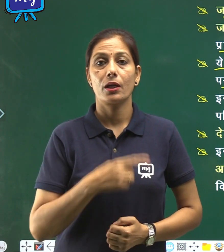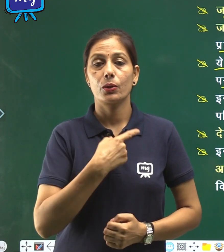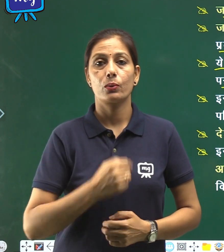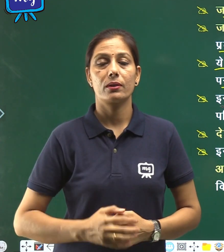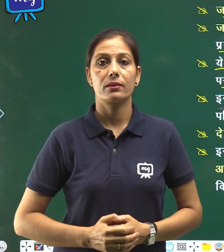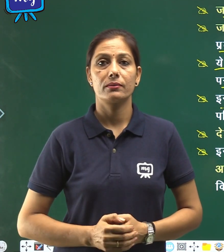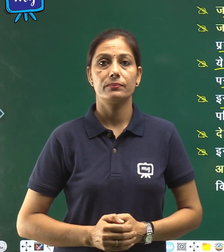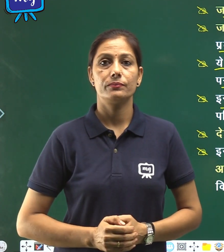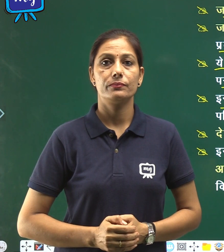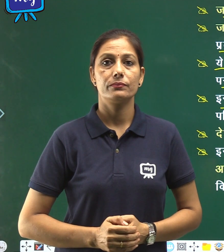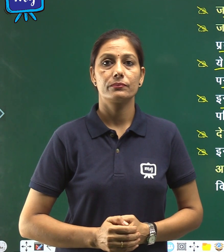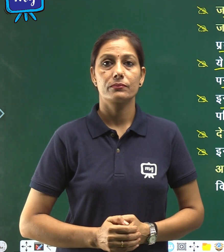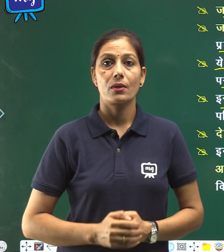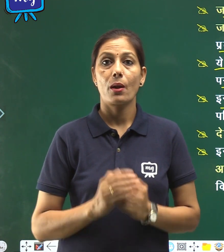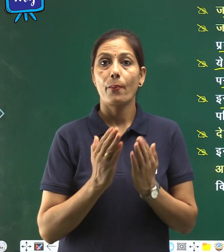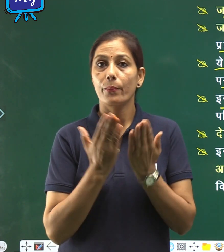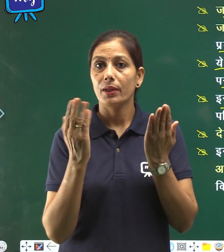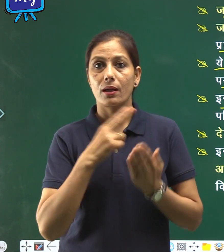इन्होंने प्रभा,